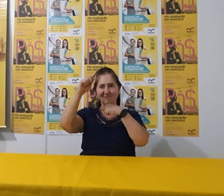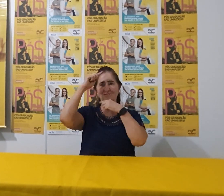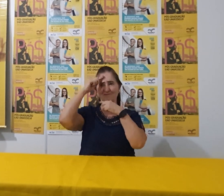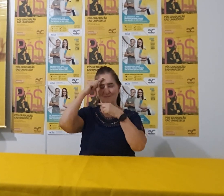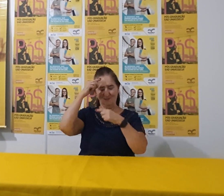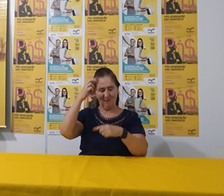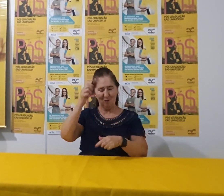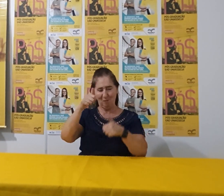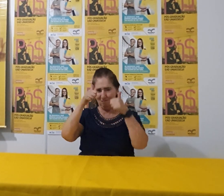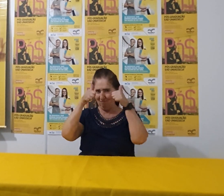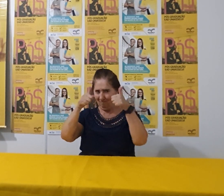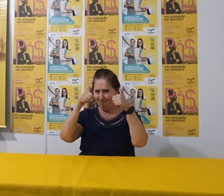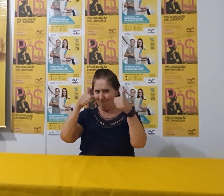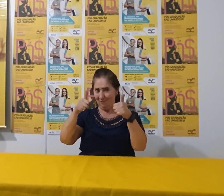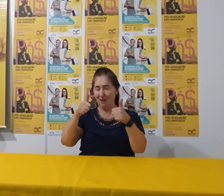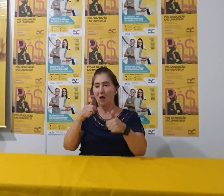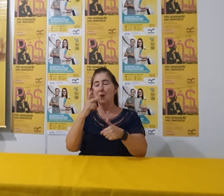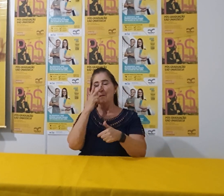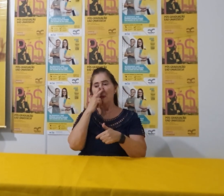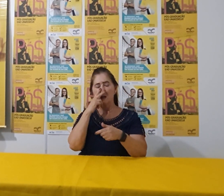Neste sentido, Valadão